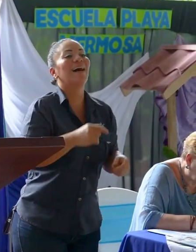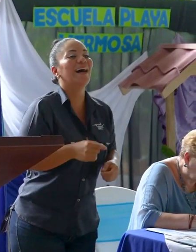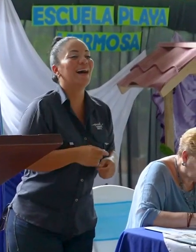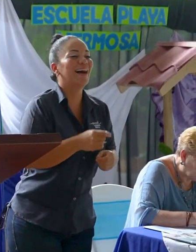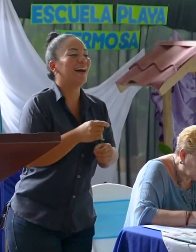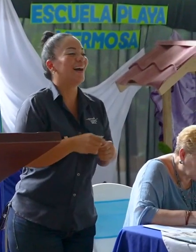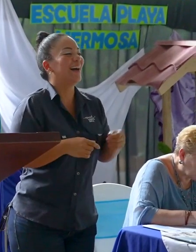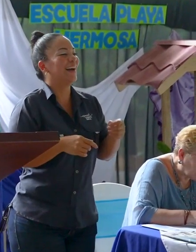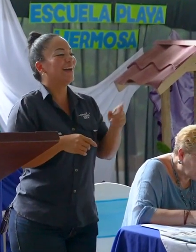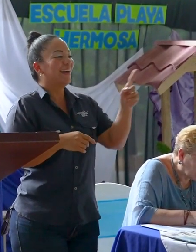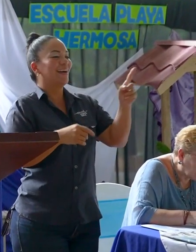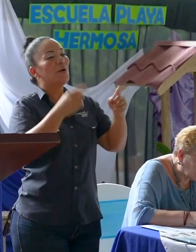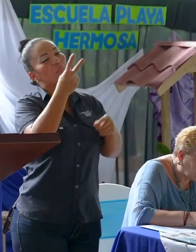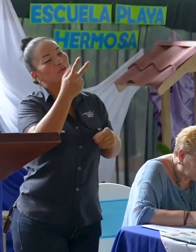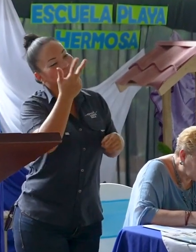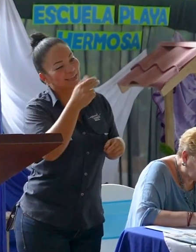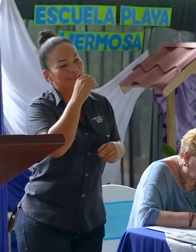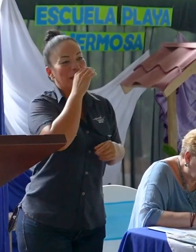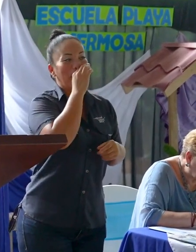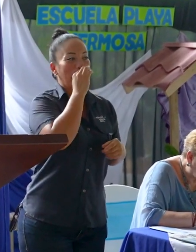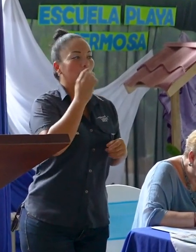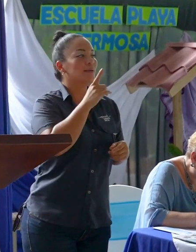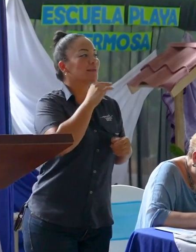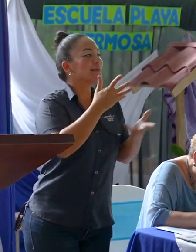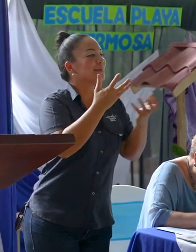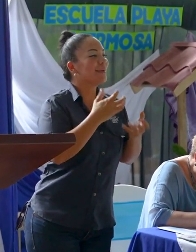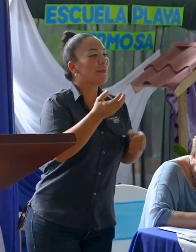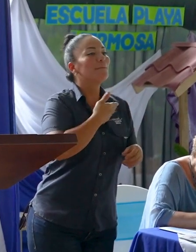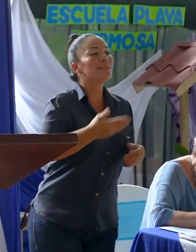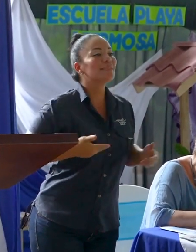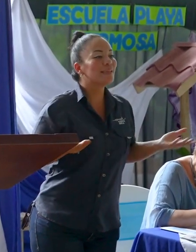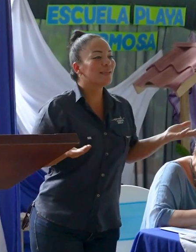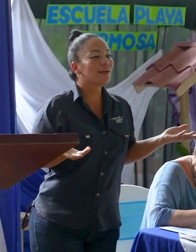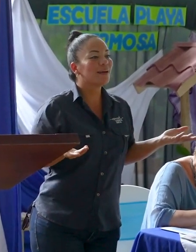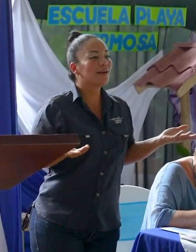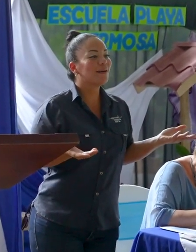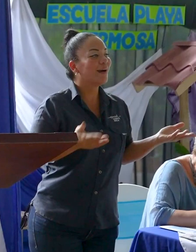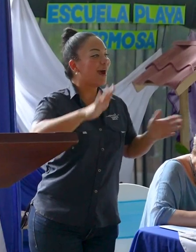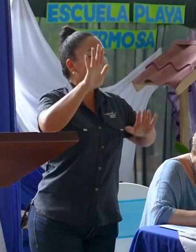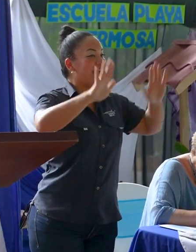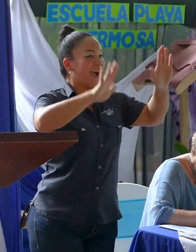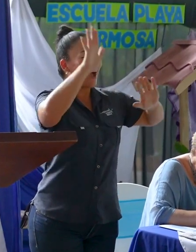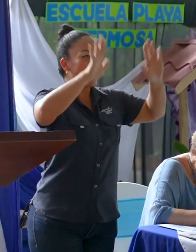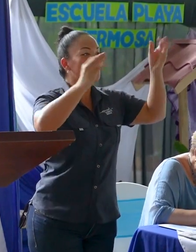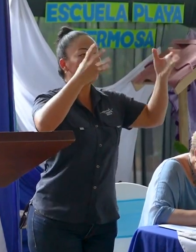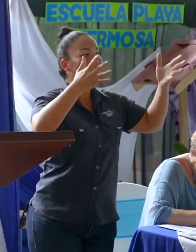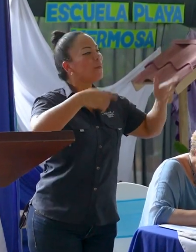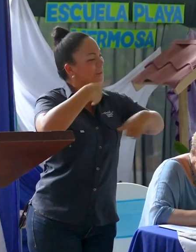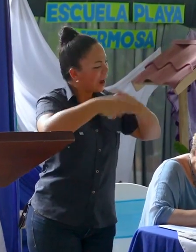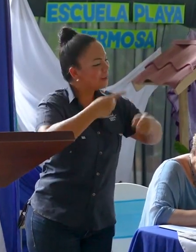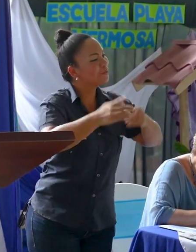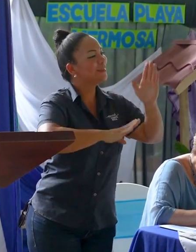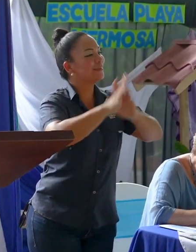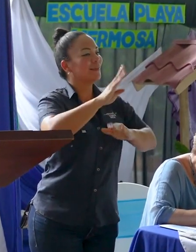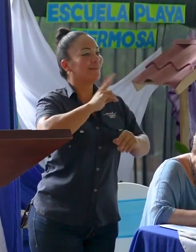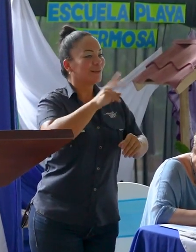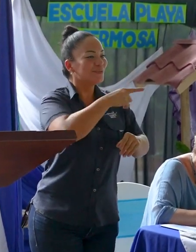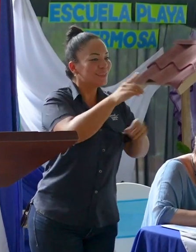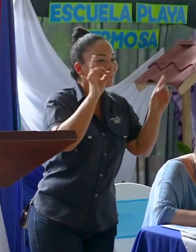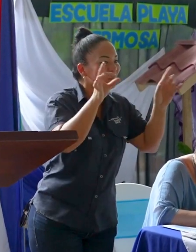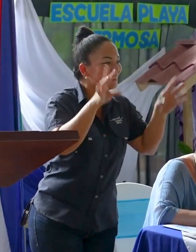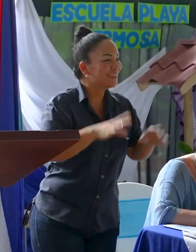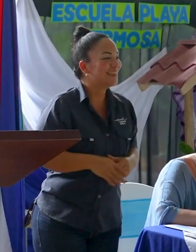Solo una. Bueno. ¿Quién quiere ser presidente? Vamos pa'lante,